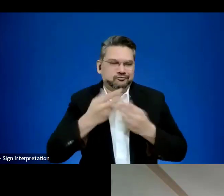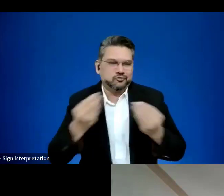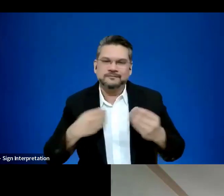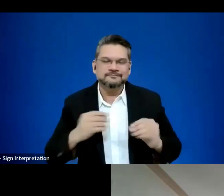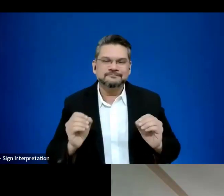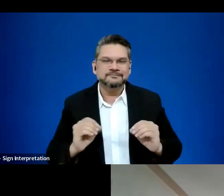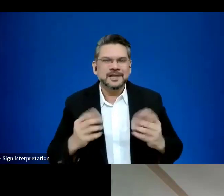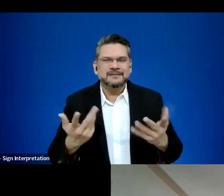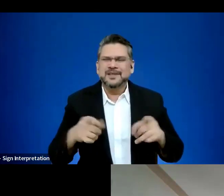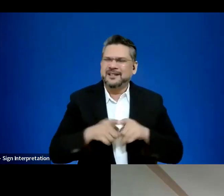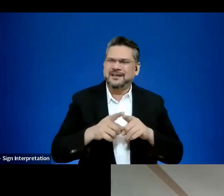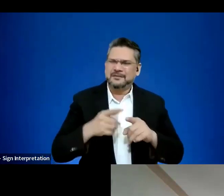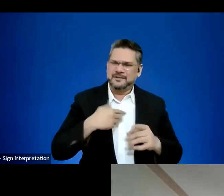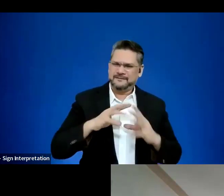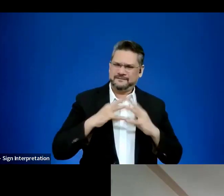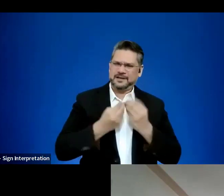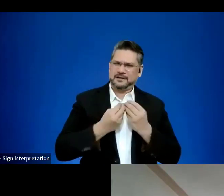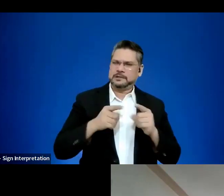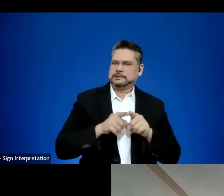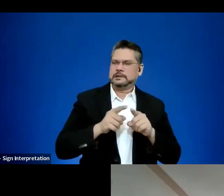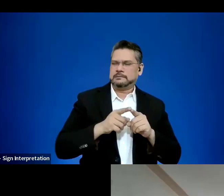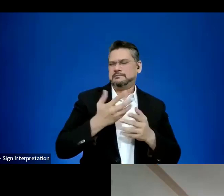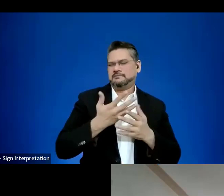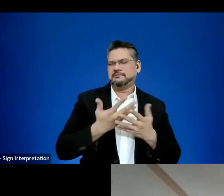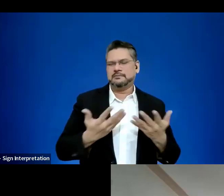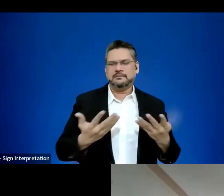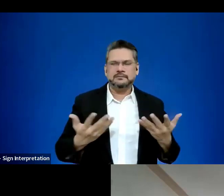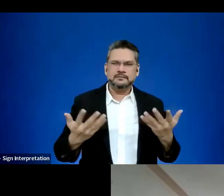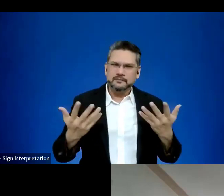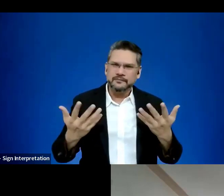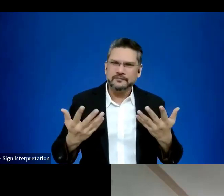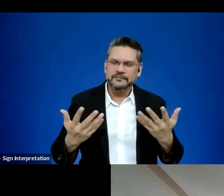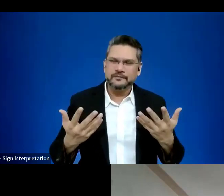是在我出生就带有的才华。